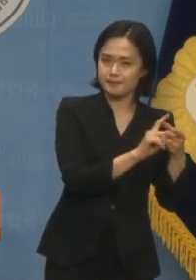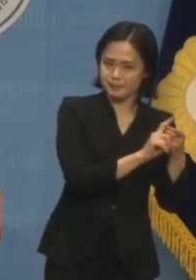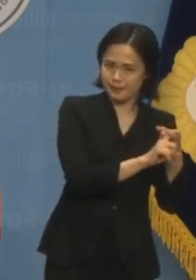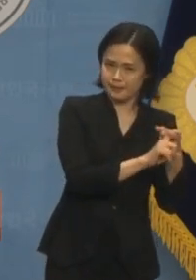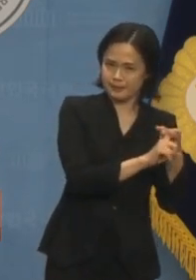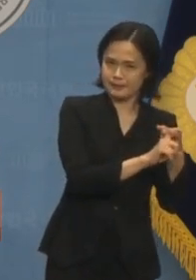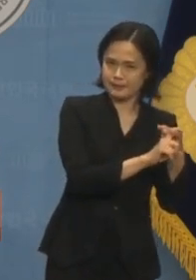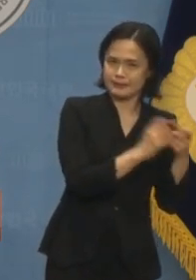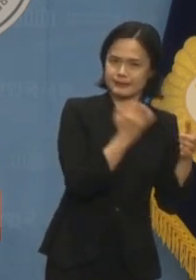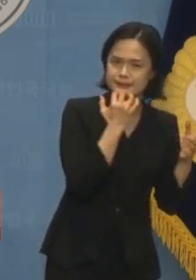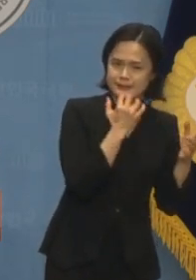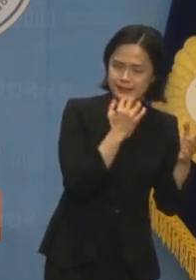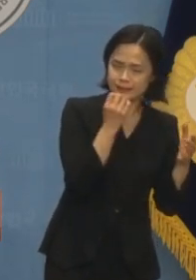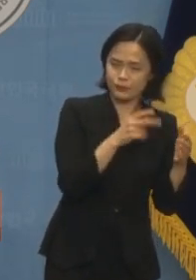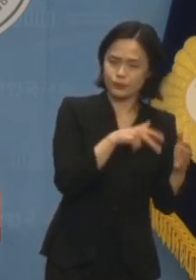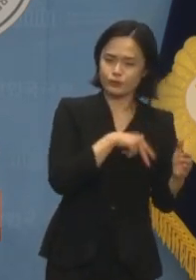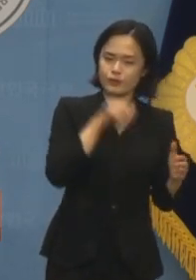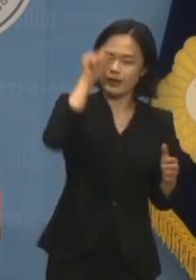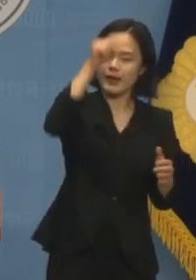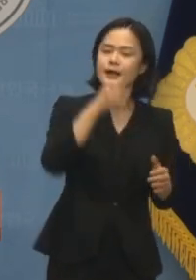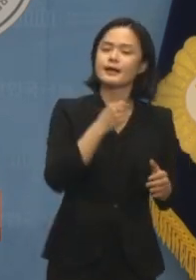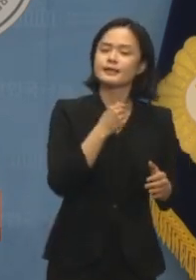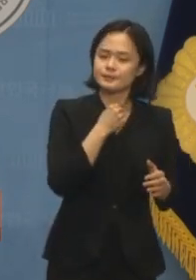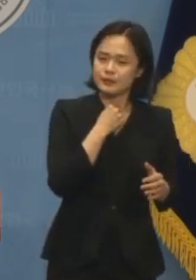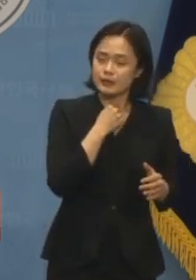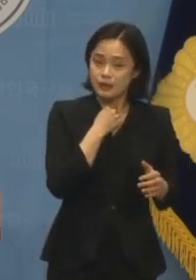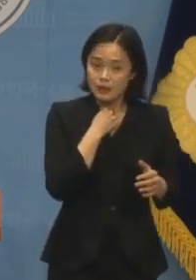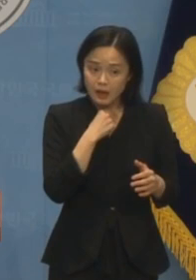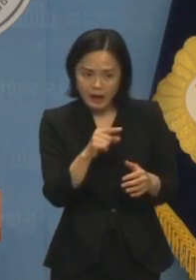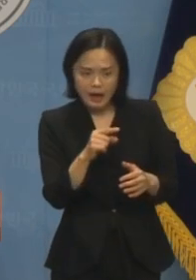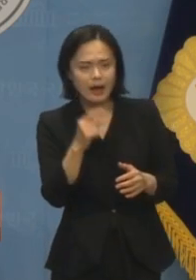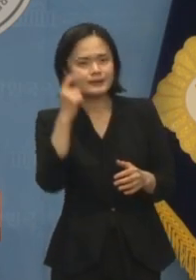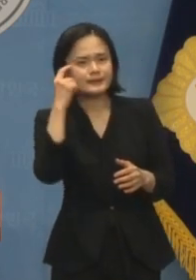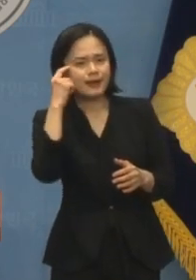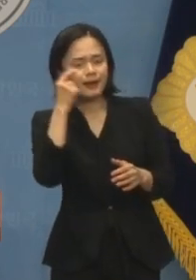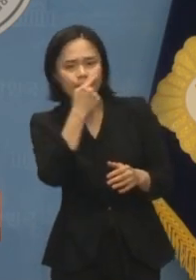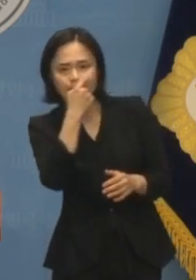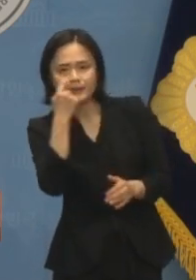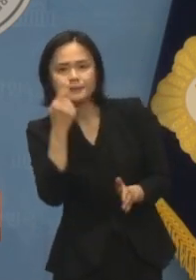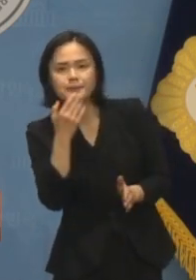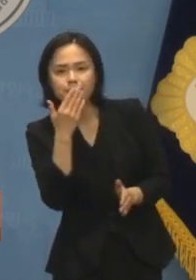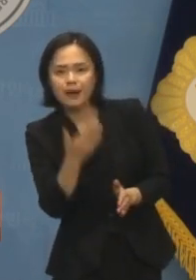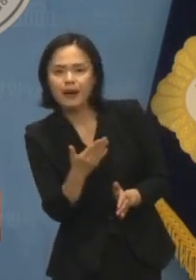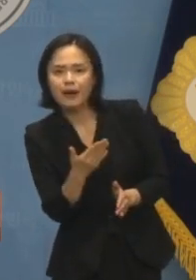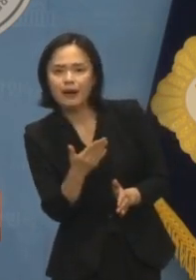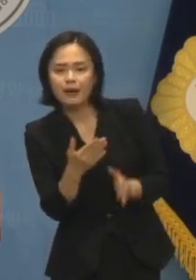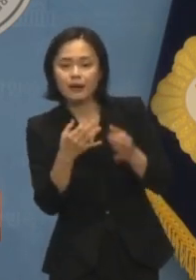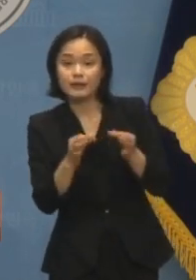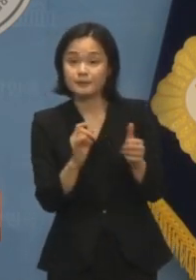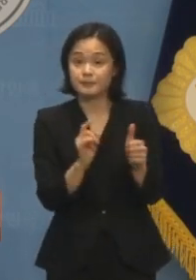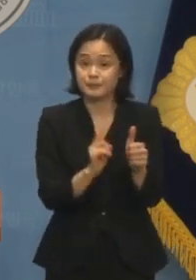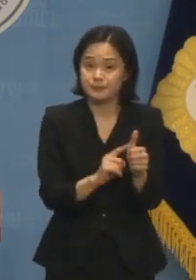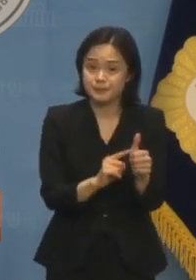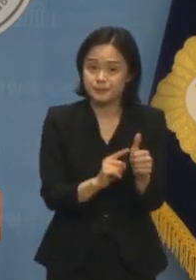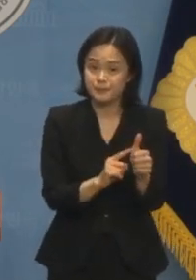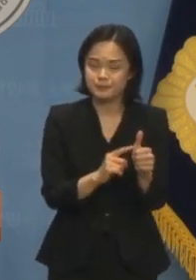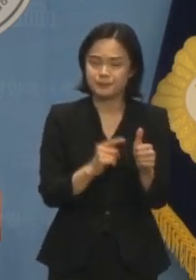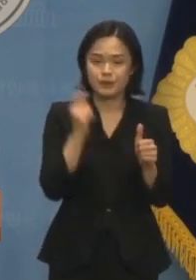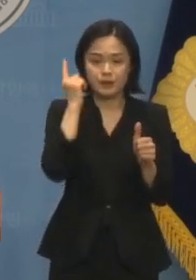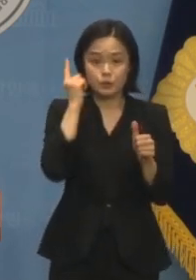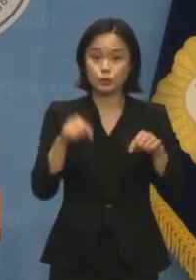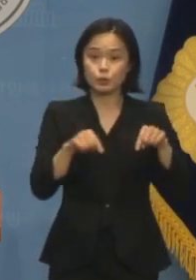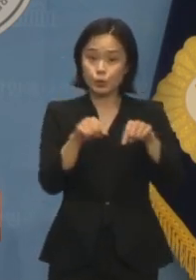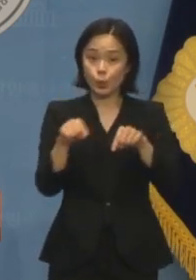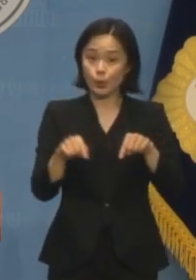의지를 확인할 수 있습니다. 보다 중요한 것은 김규현 변호사가 자신의 녹음 파일을 언론에